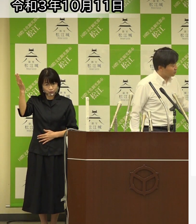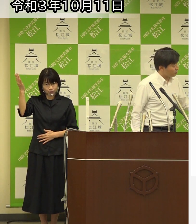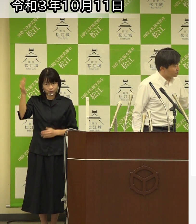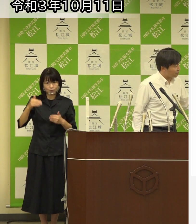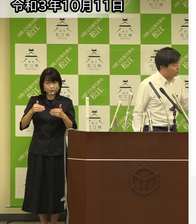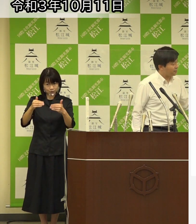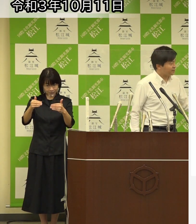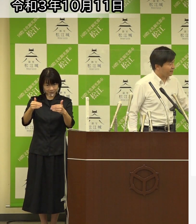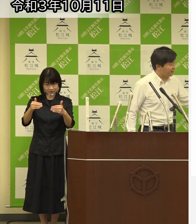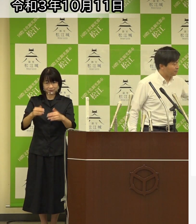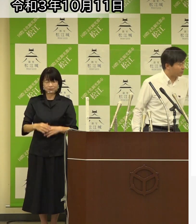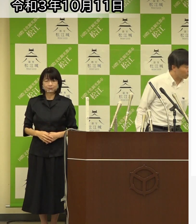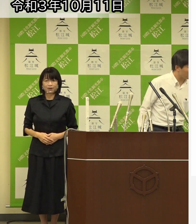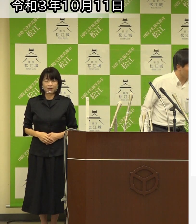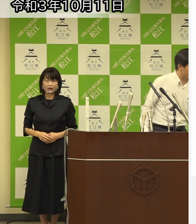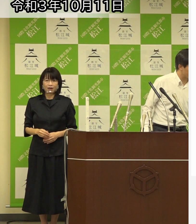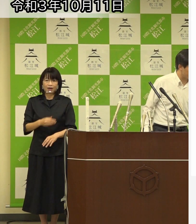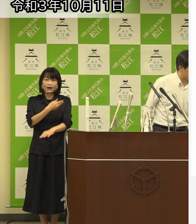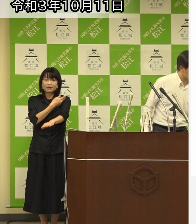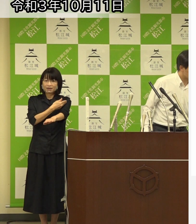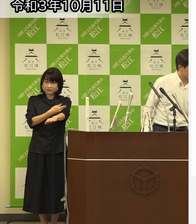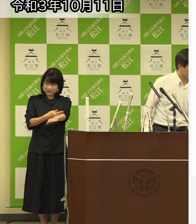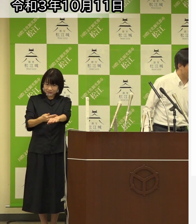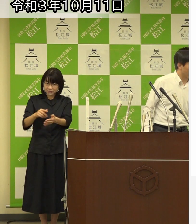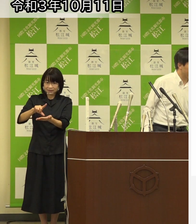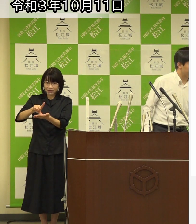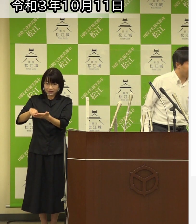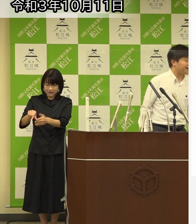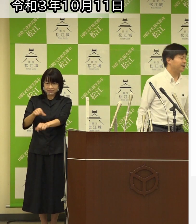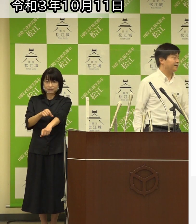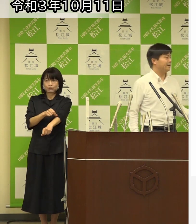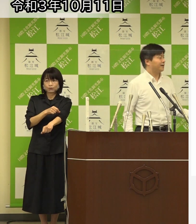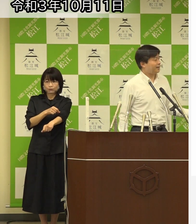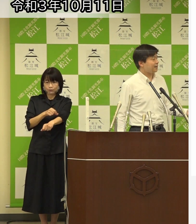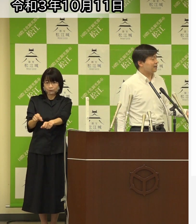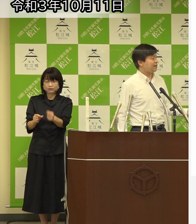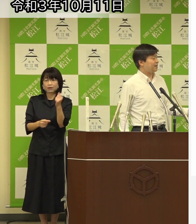とか地域の特性を踏まえて、どこの場所にどういった